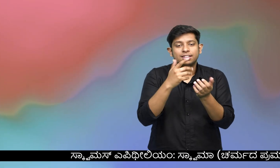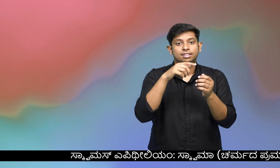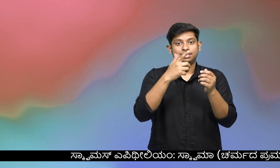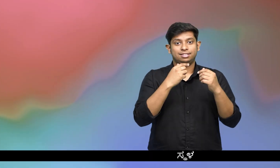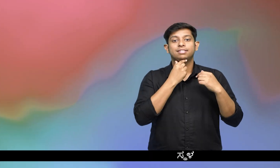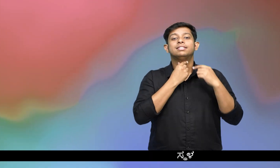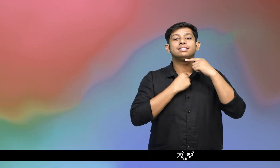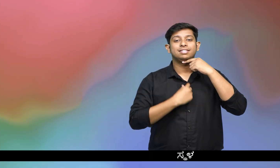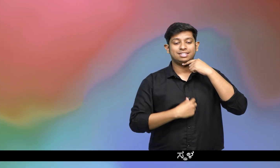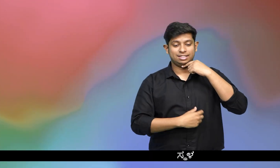ಸ್ಥಳ